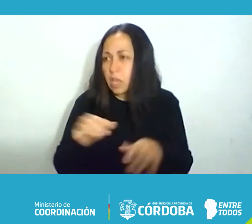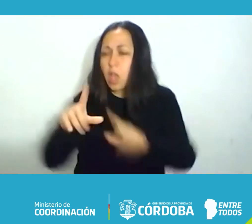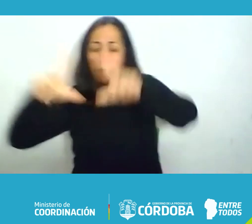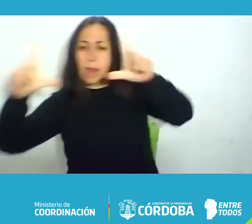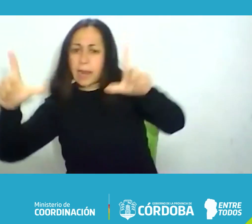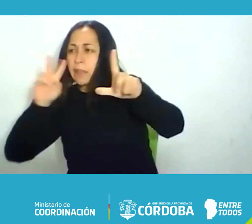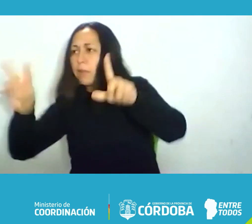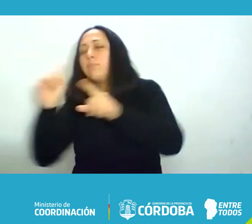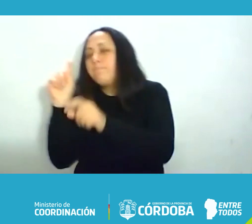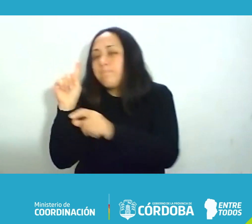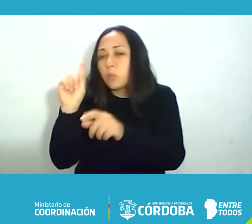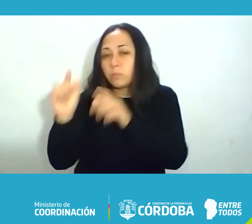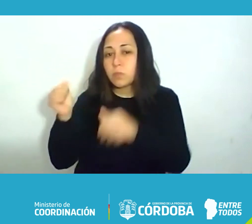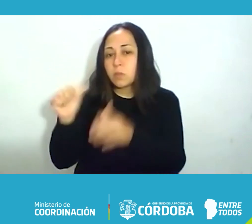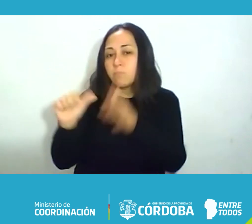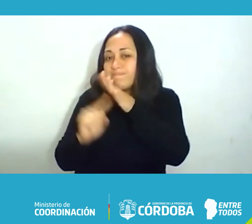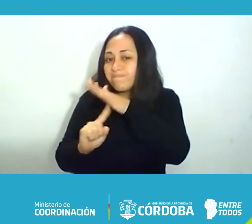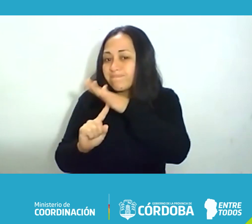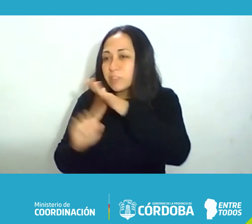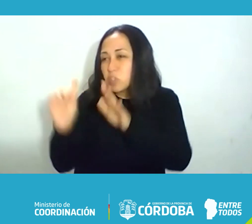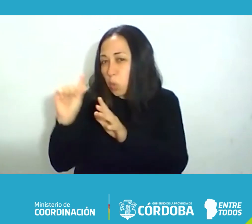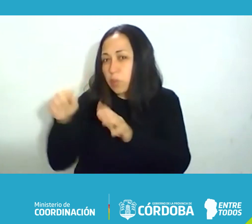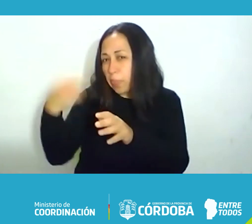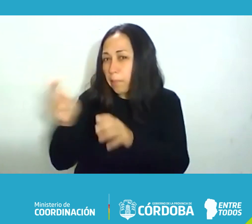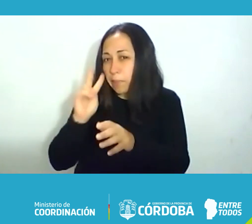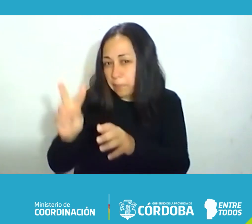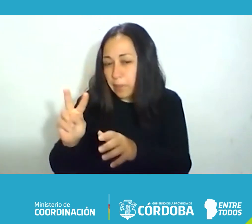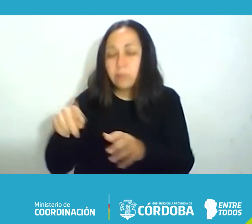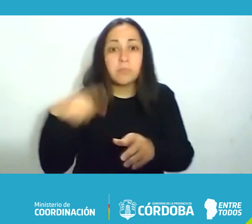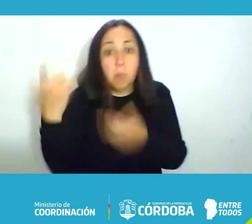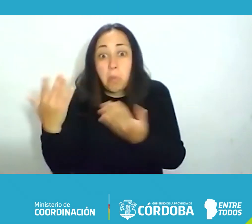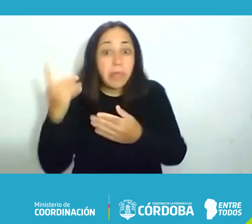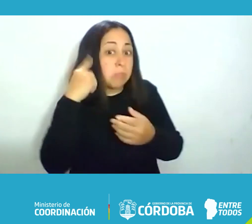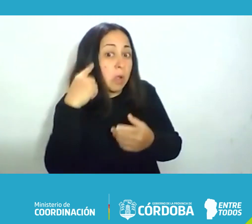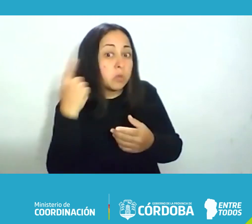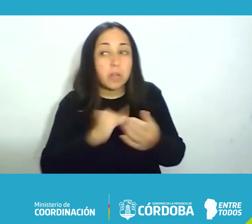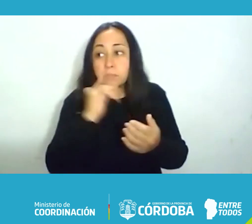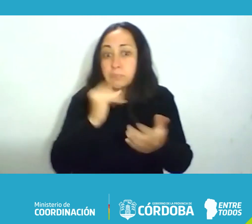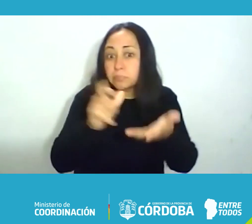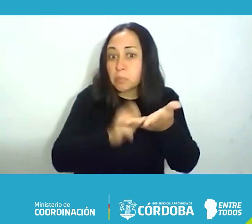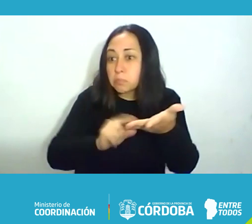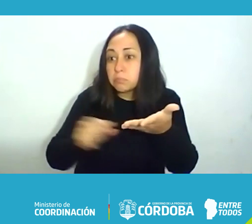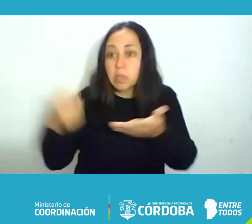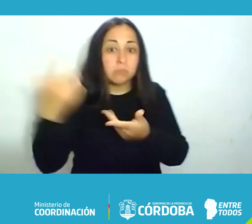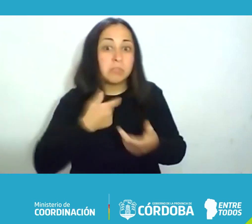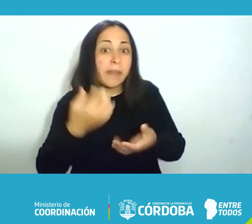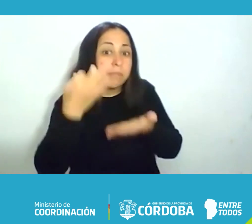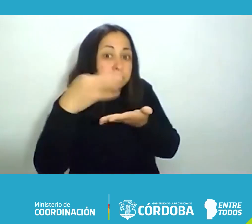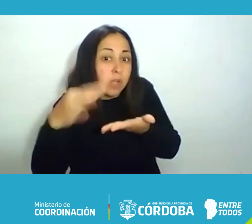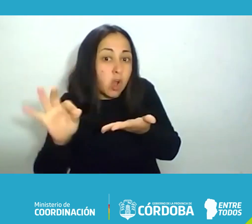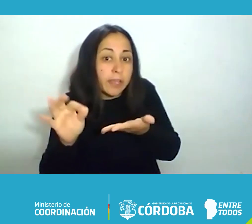por favor, cuando terminemos y puedan haber escuchado lo que se puso de sus exposiciones. También si tienen alguna cosa que se quieran corregir